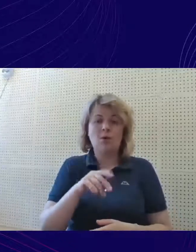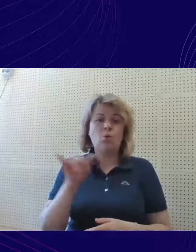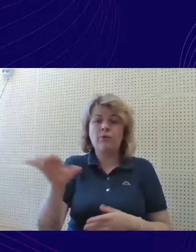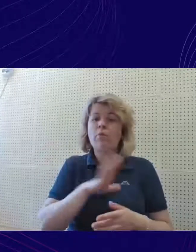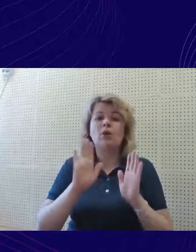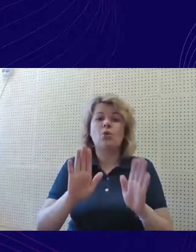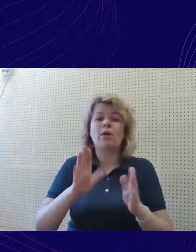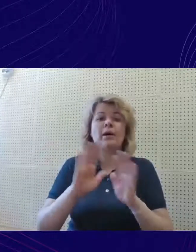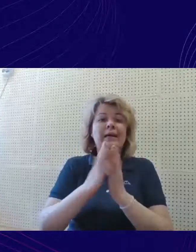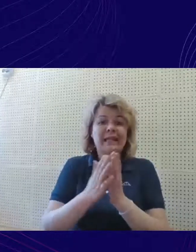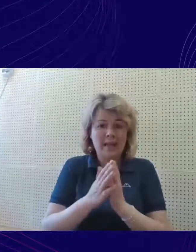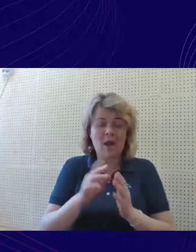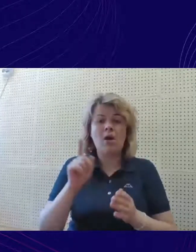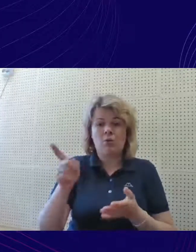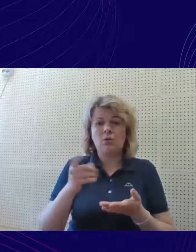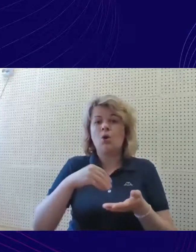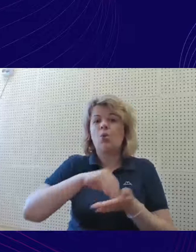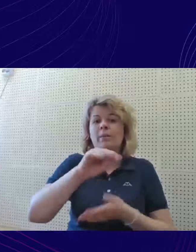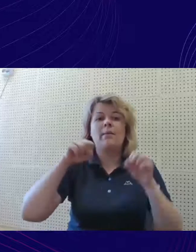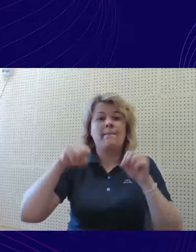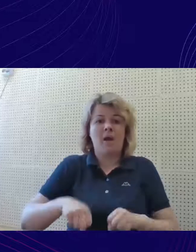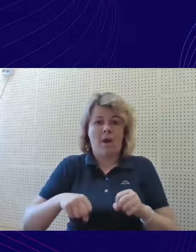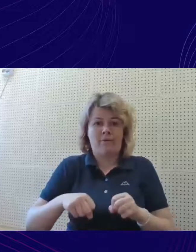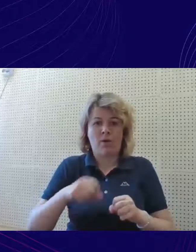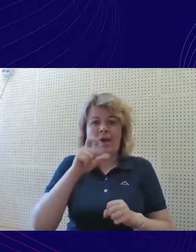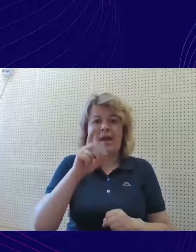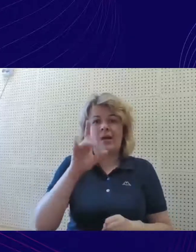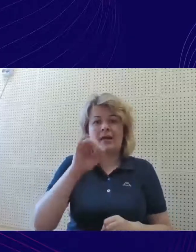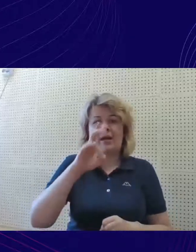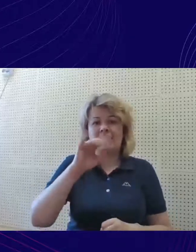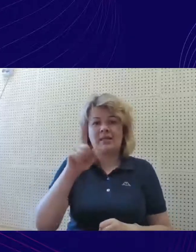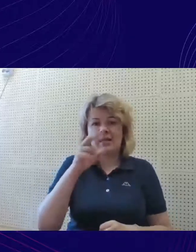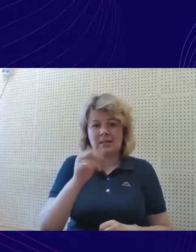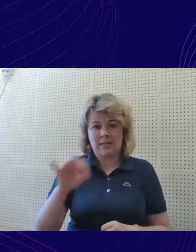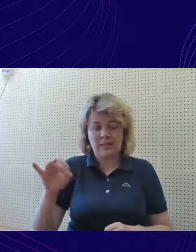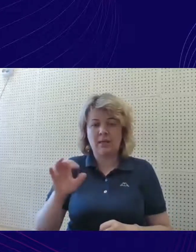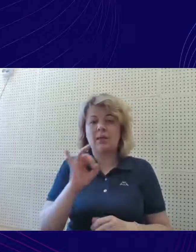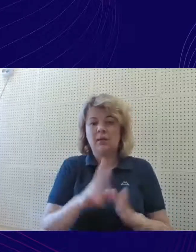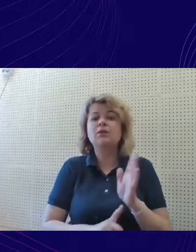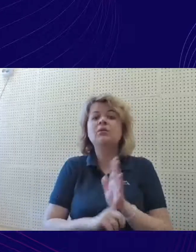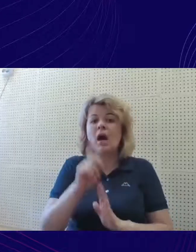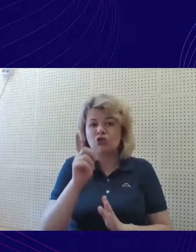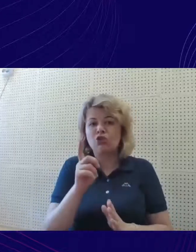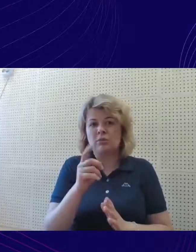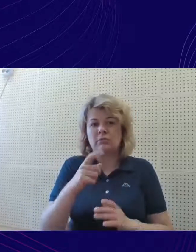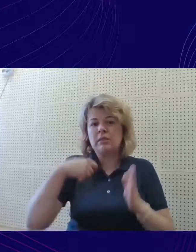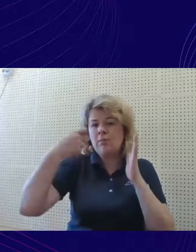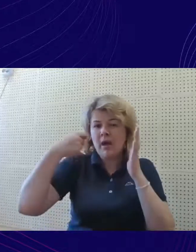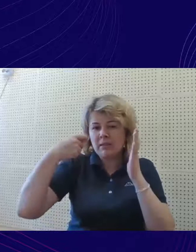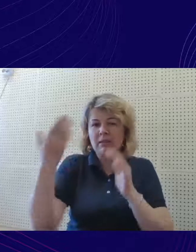и начал снимать кино по каким-то соображениям очень практическим, не